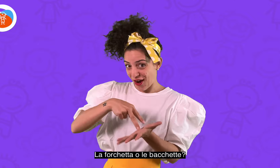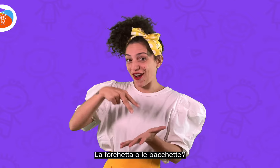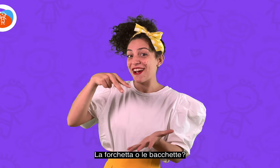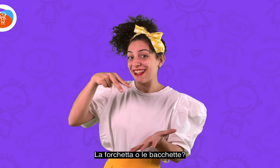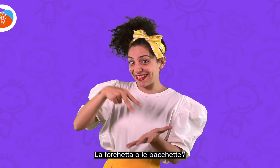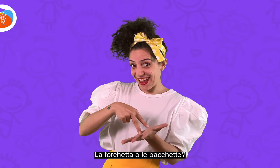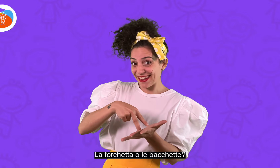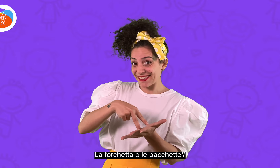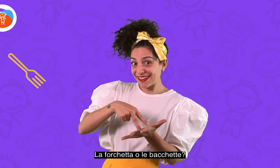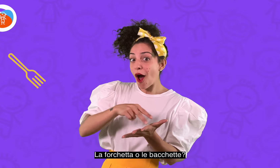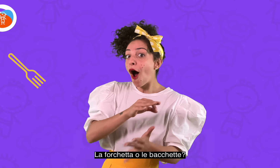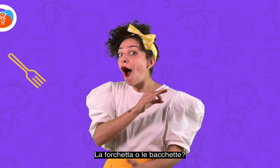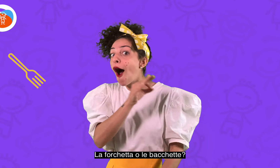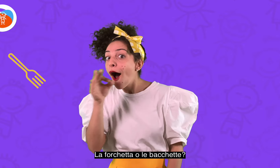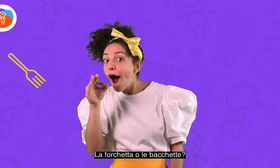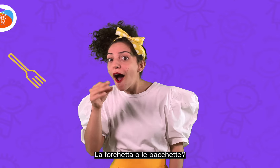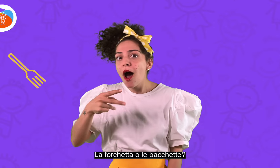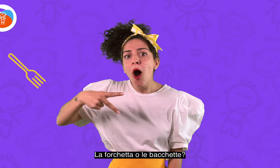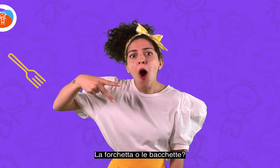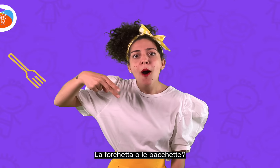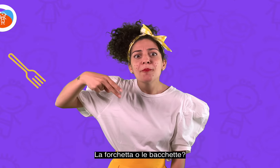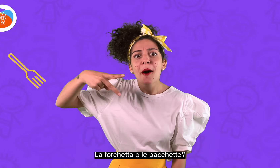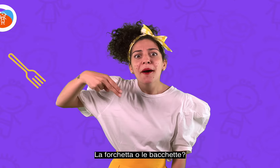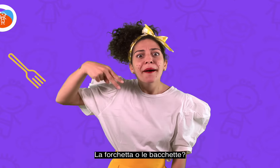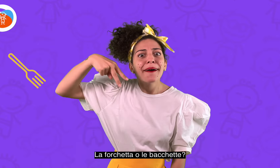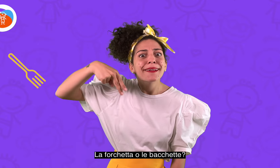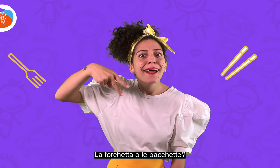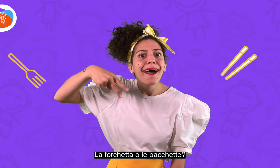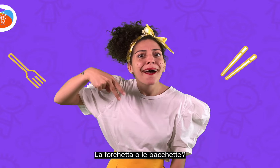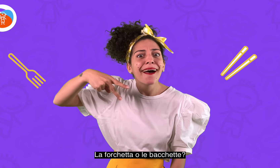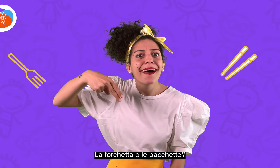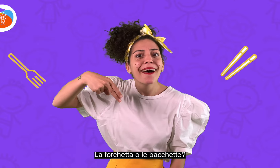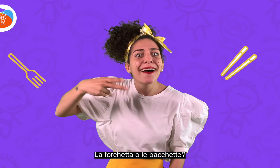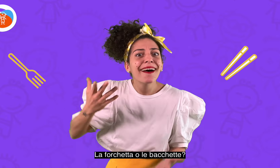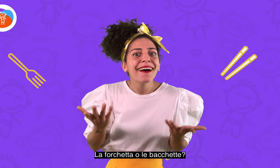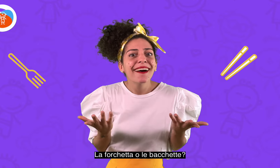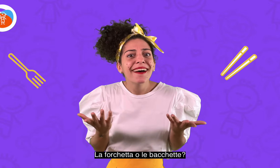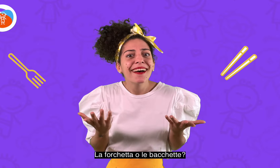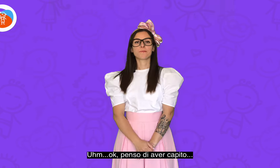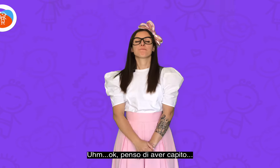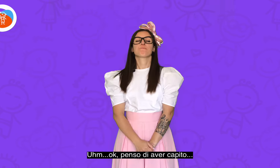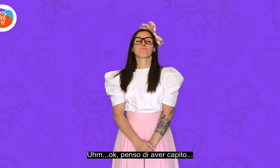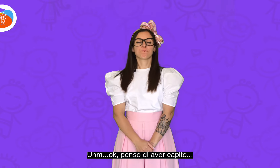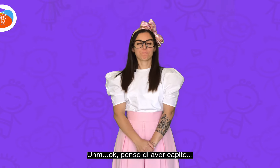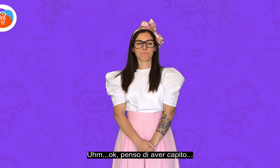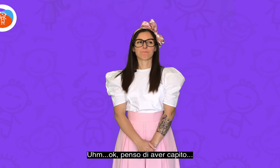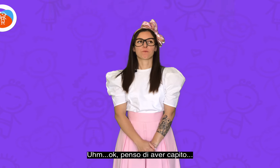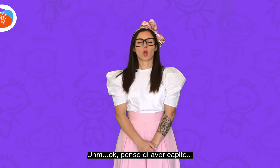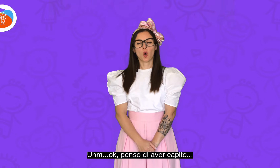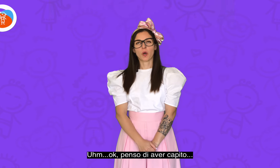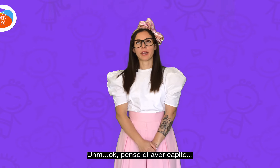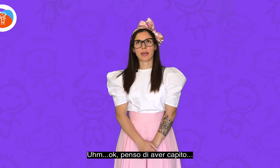La forchetta? O le bacchette? Mmm, ok!